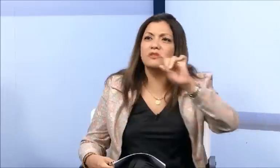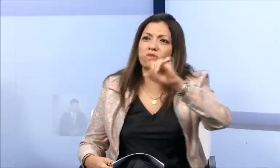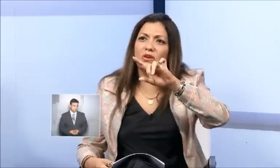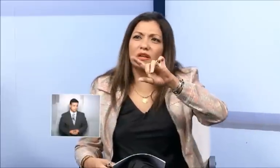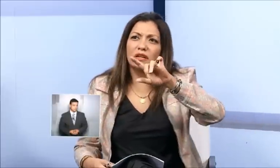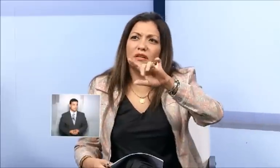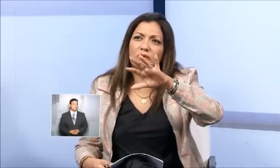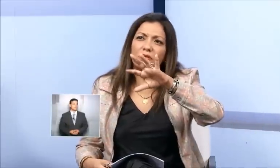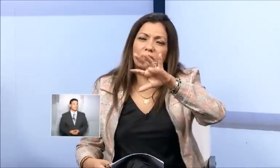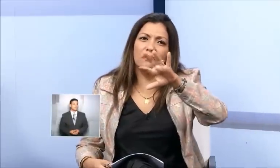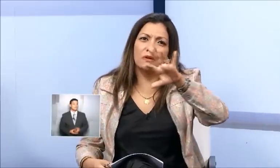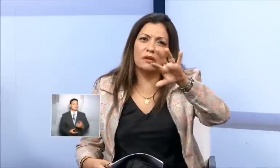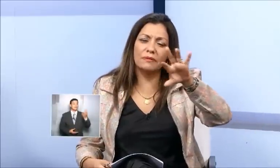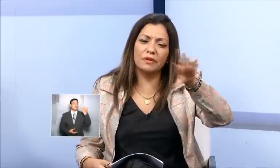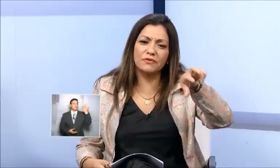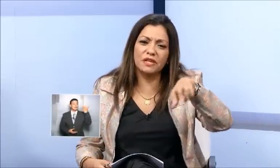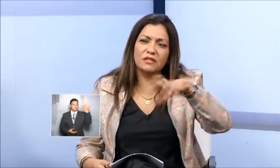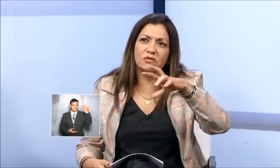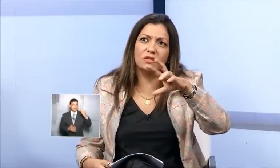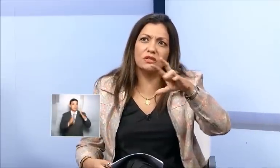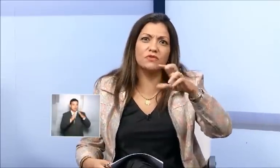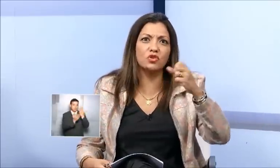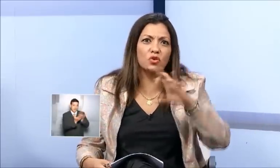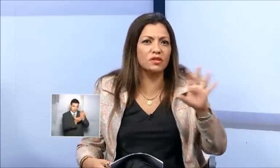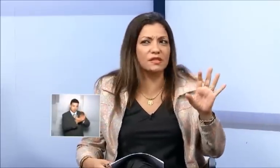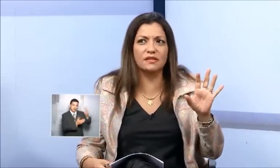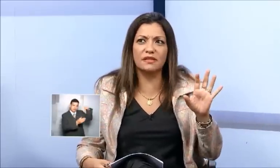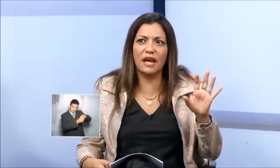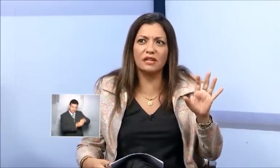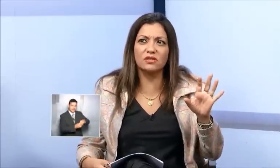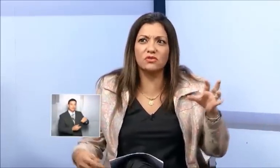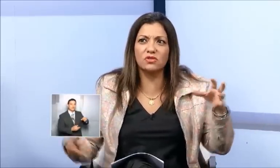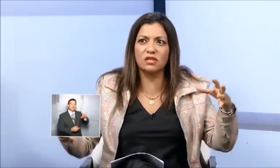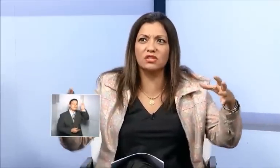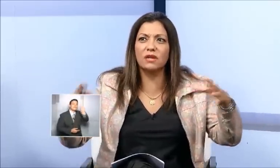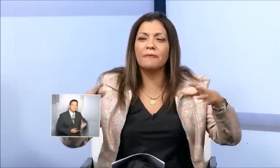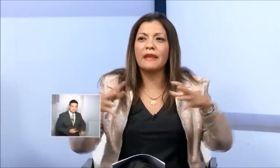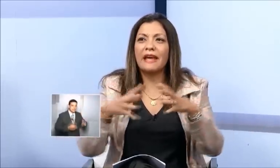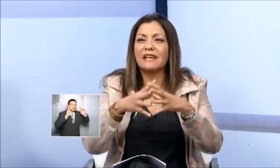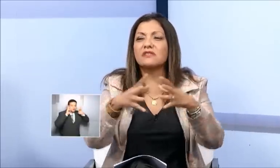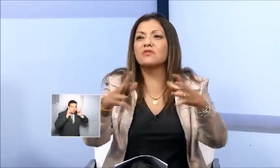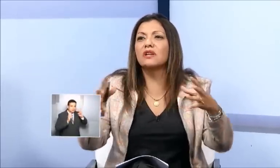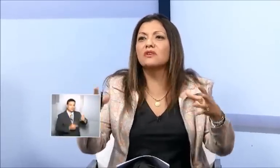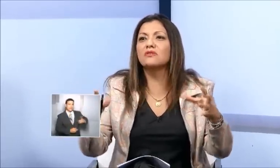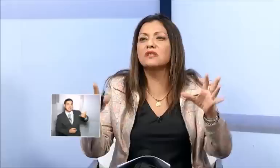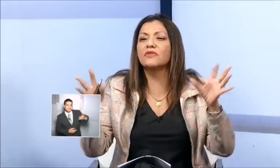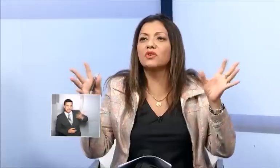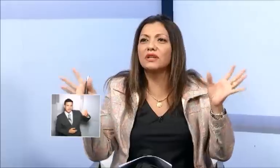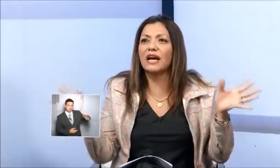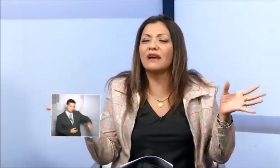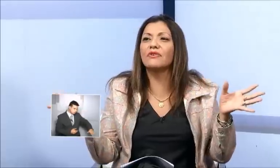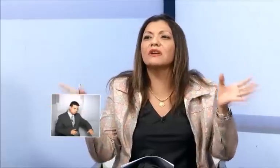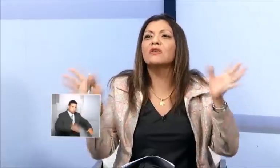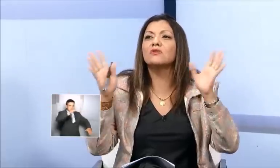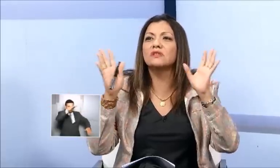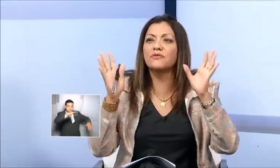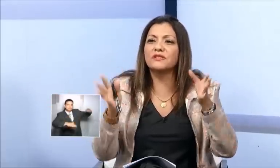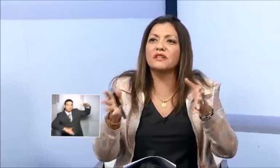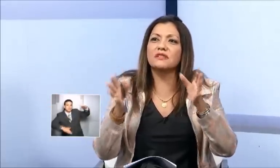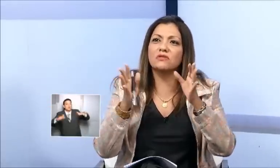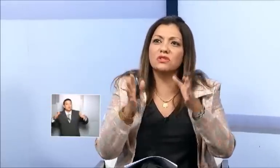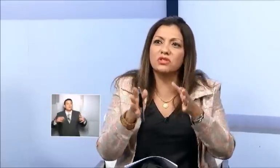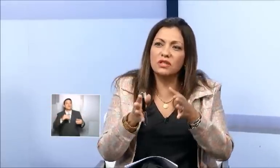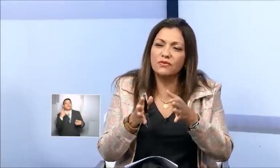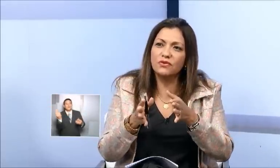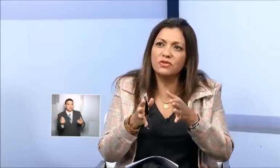Era uma escola com deficientes auditivos de todas as idades, ou seja, essa escola inclusiva colocava os